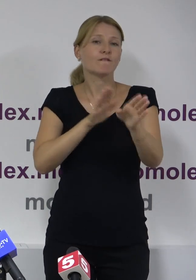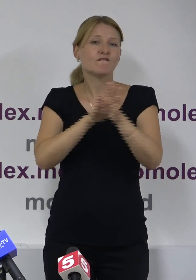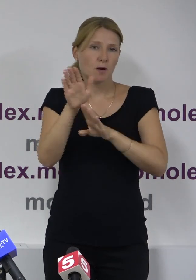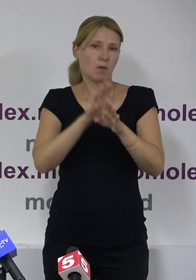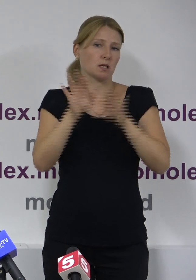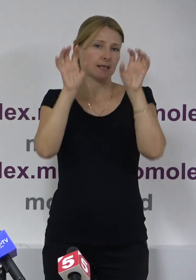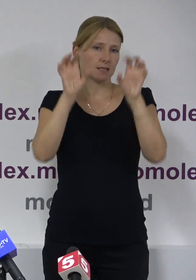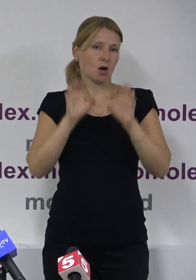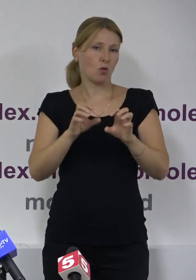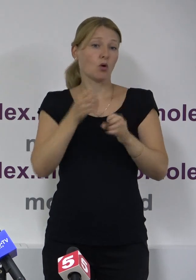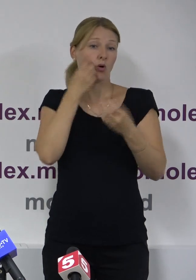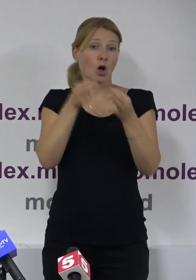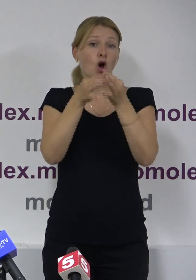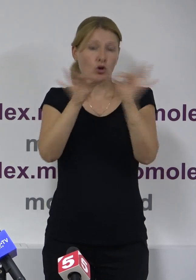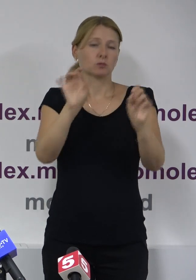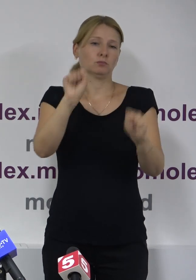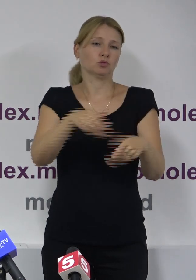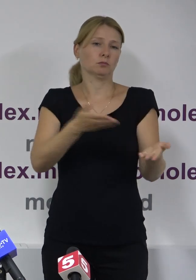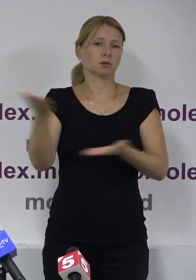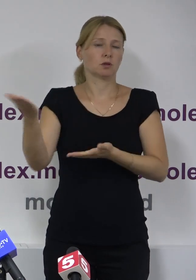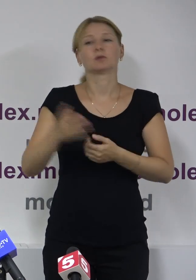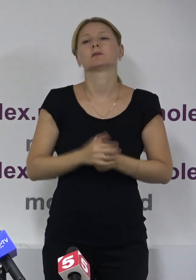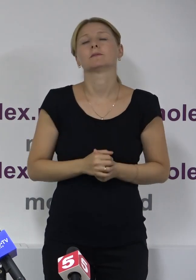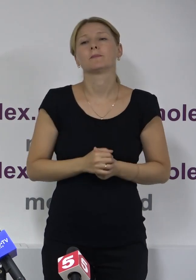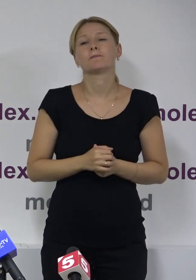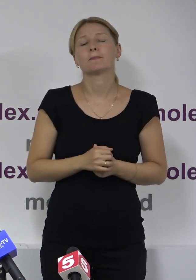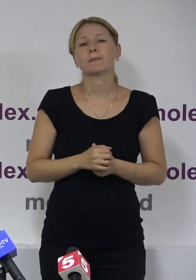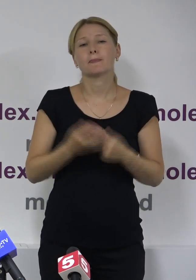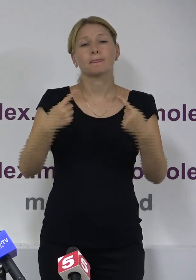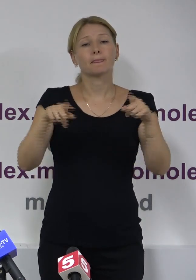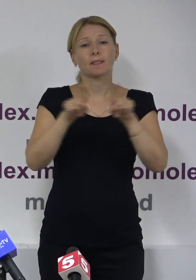legal. De asemenea, o problemă